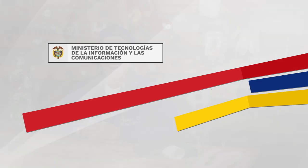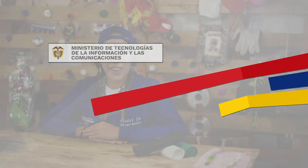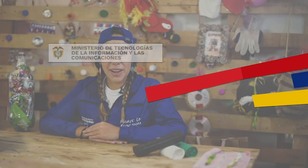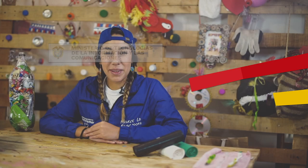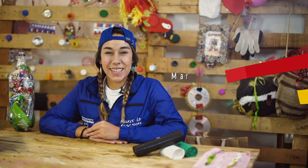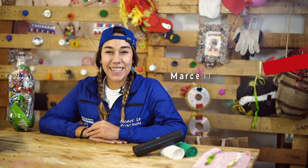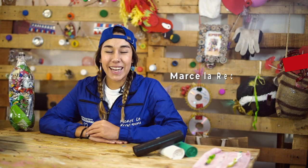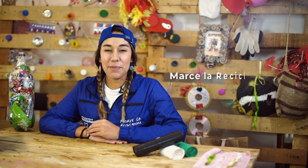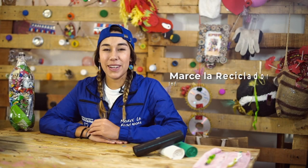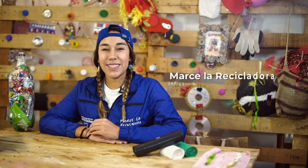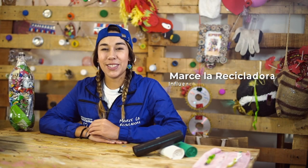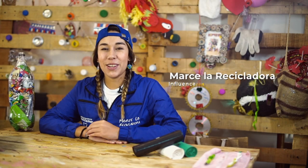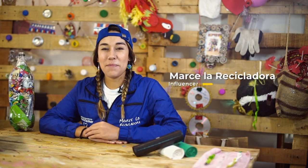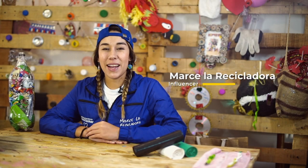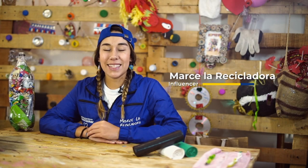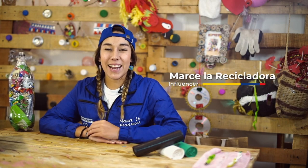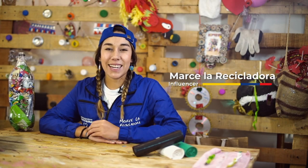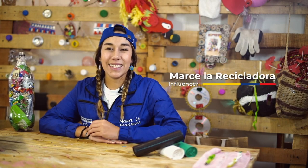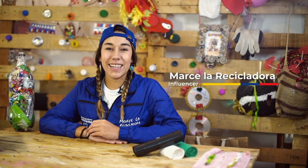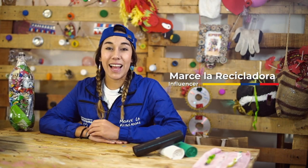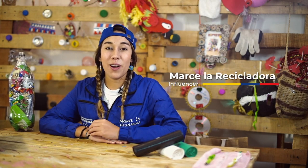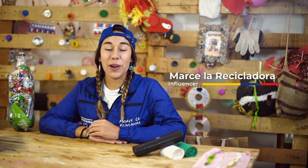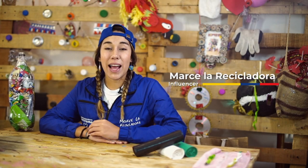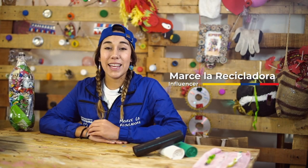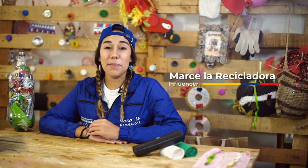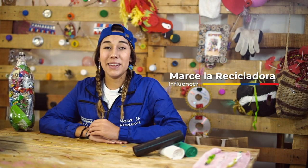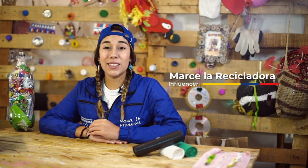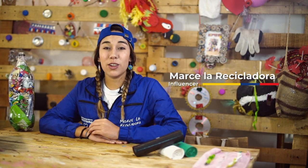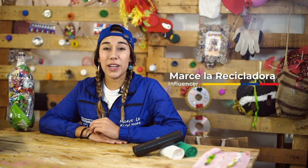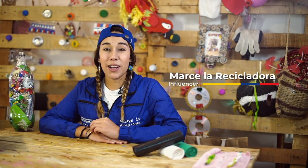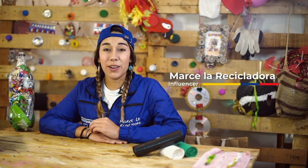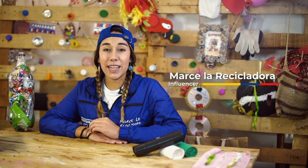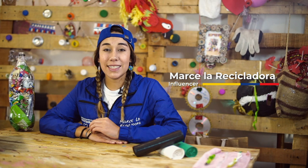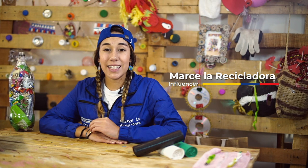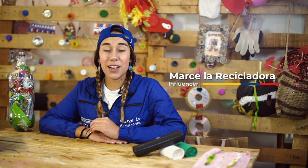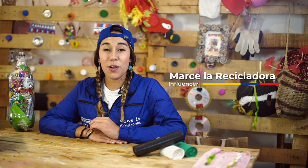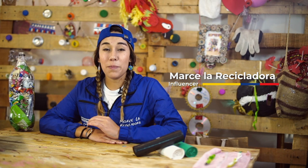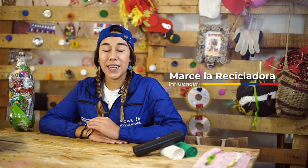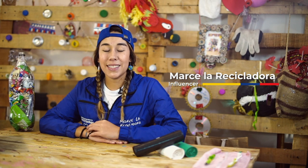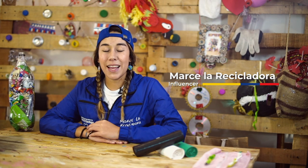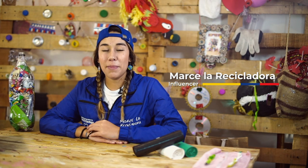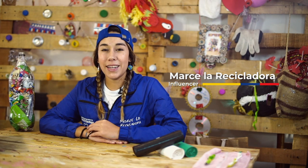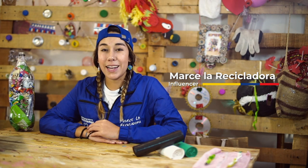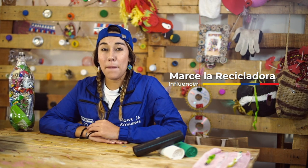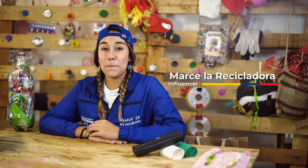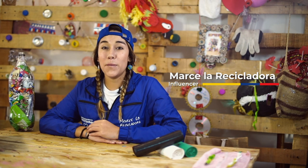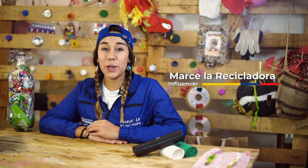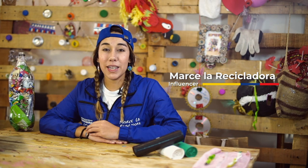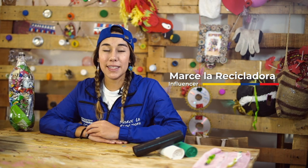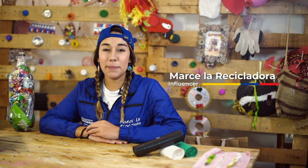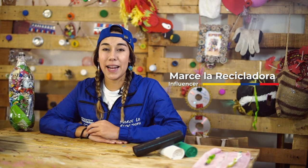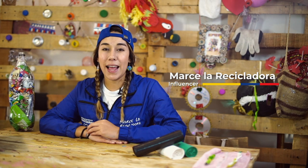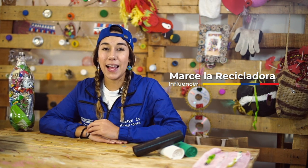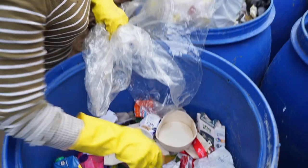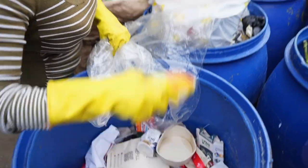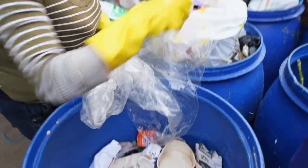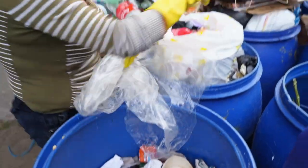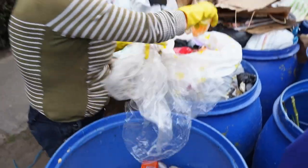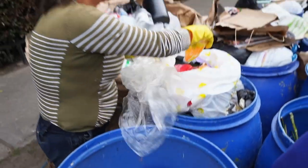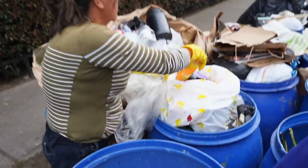Hola mis reciclamores, yo soy Marce la Recicladora y mi historia con las TIC comienza de manera muy inesperada.